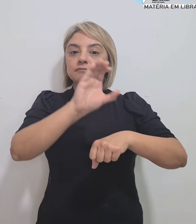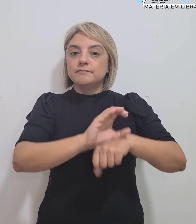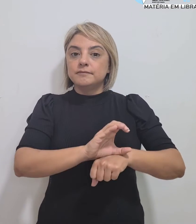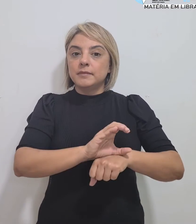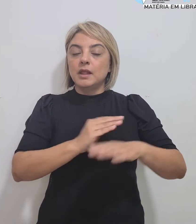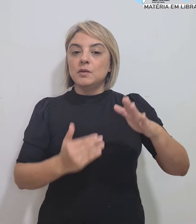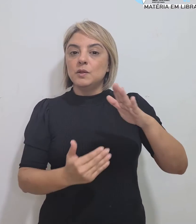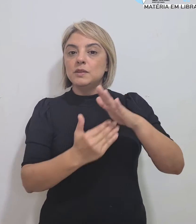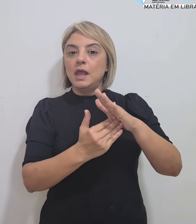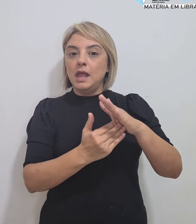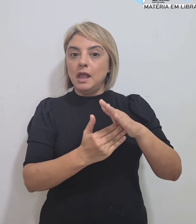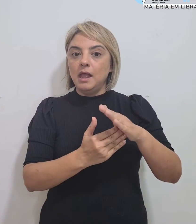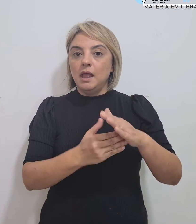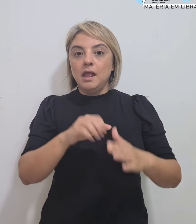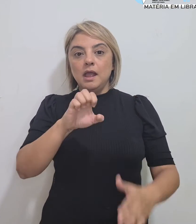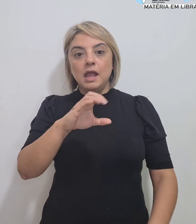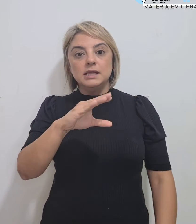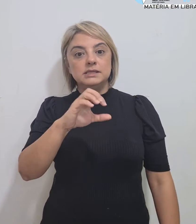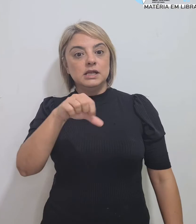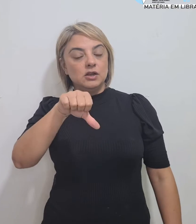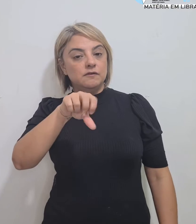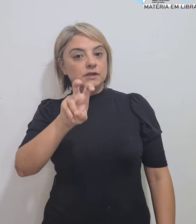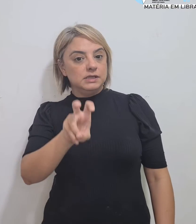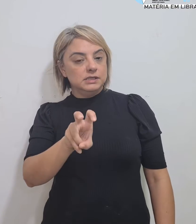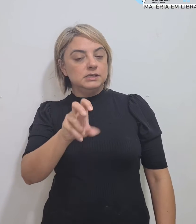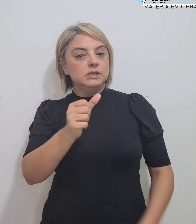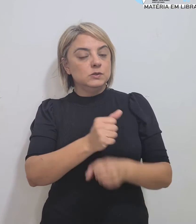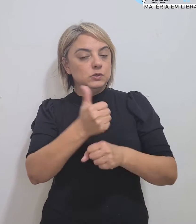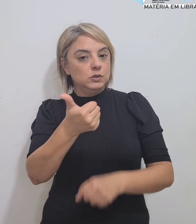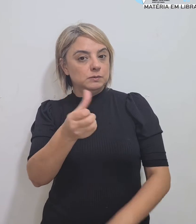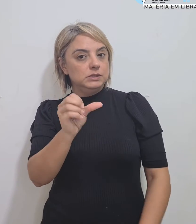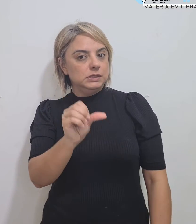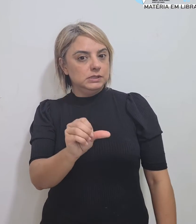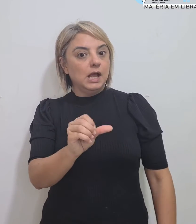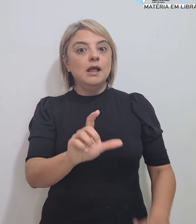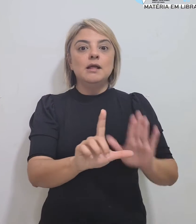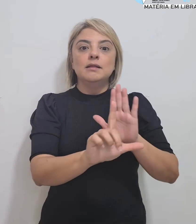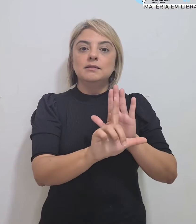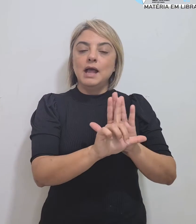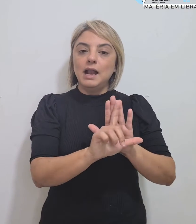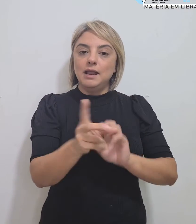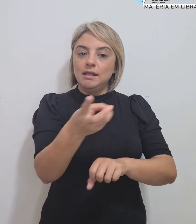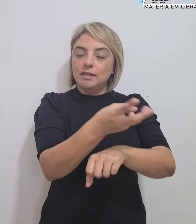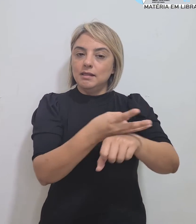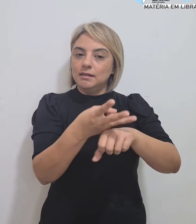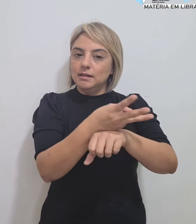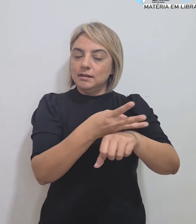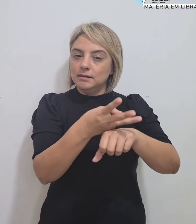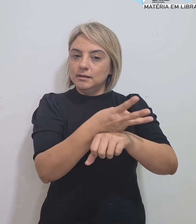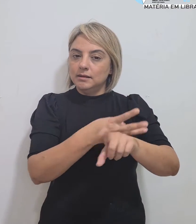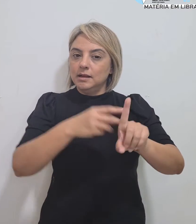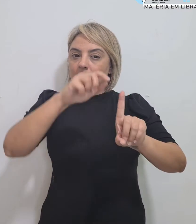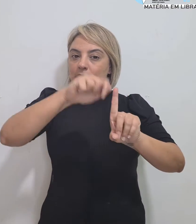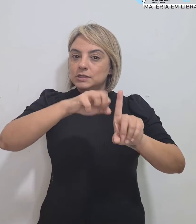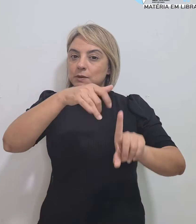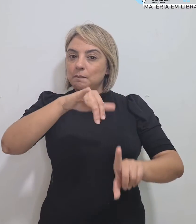Constitucional do Teto, EC 95 de 2016, da Lei da Terceirização, de março de